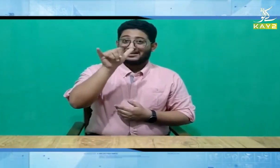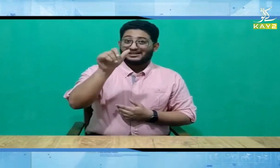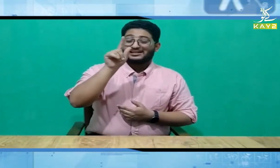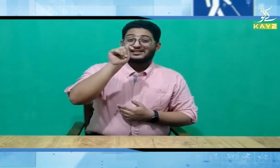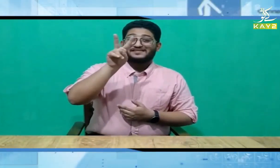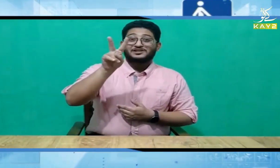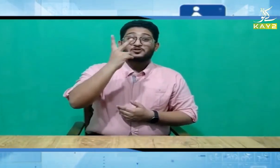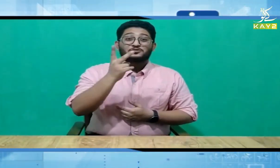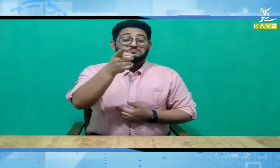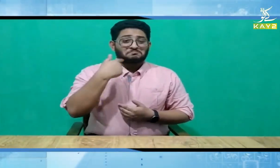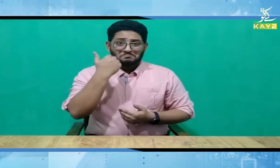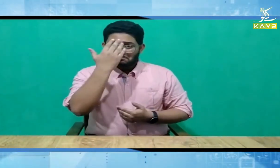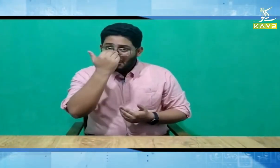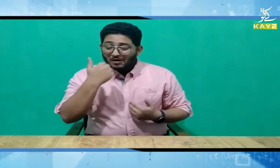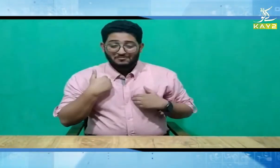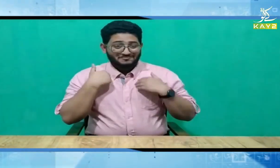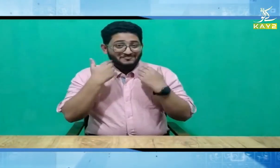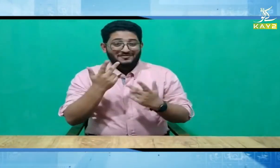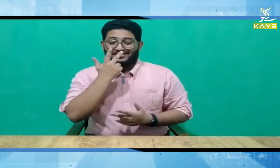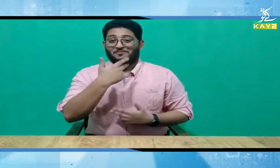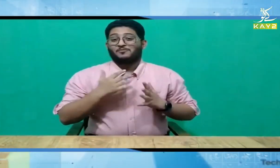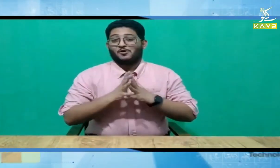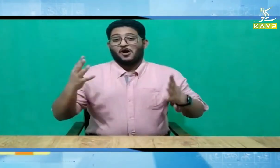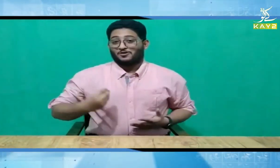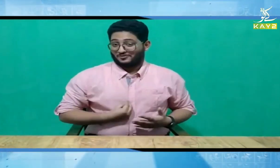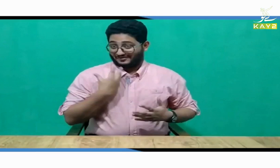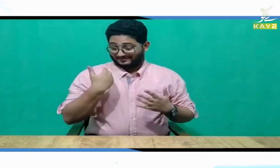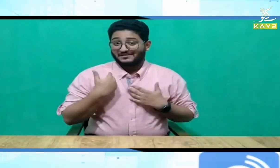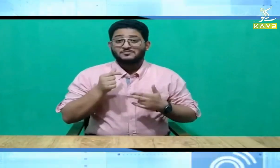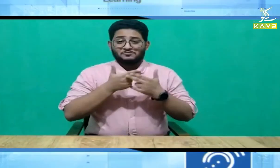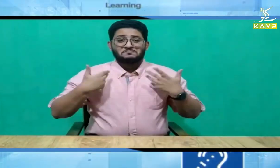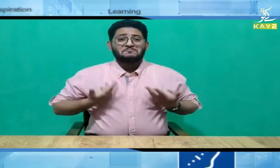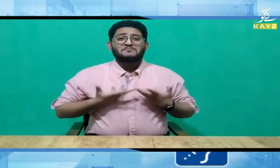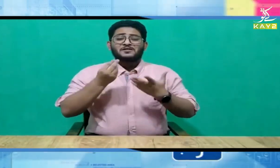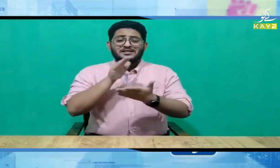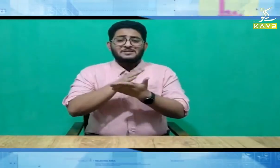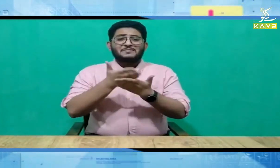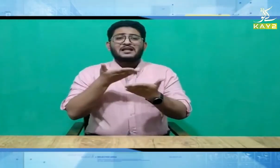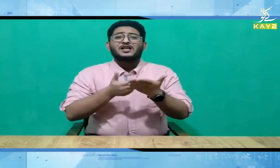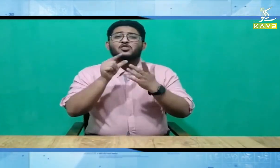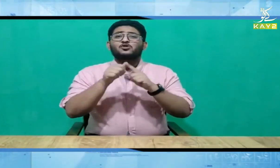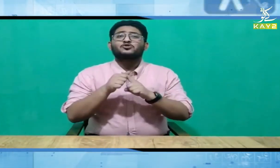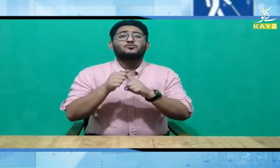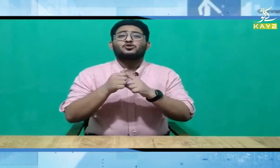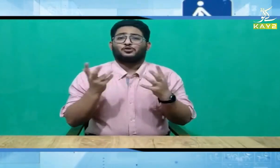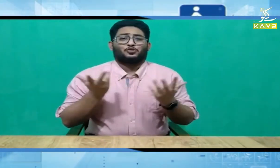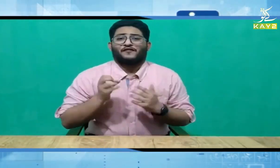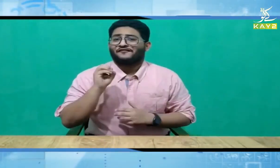नाम जो कि K2 टीवी पे आ रहा है, इशारों की ज़बान। मुझे बहुत ज़्यादा खुशी हुई, मुझे बुलाया गया है। मैं थोड़ा सा आपको बता चलूँ